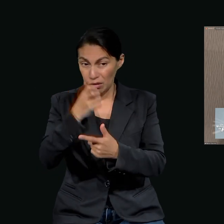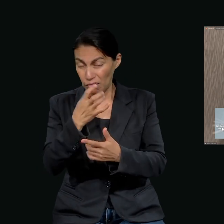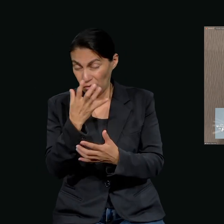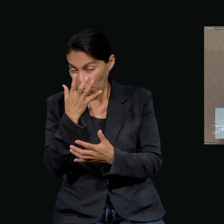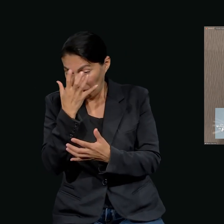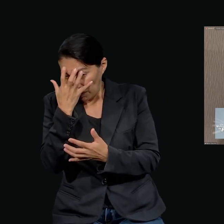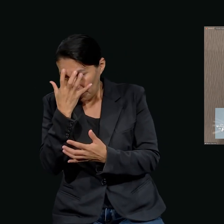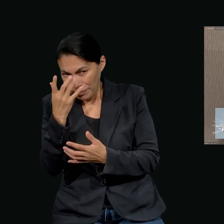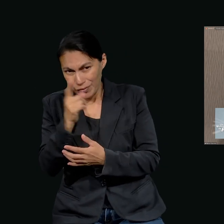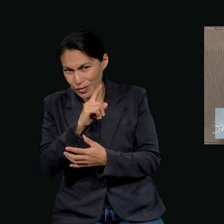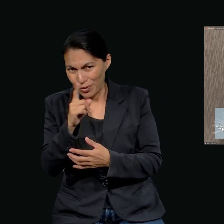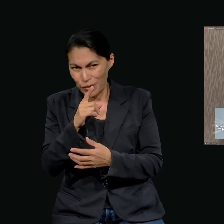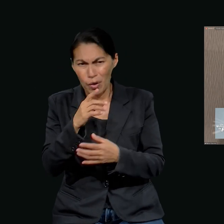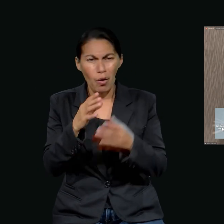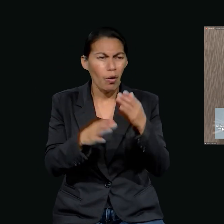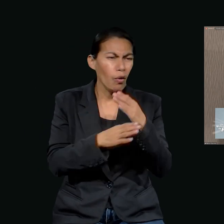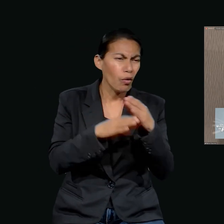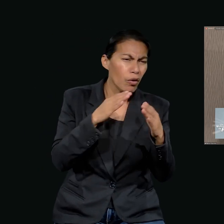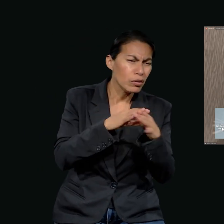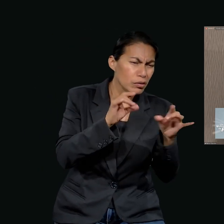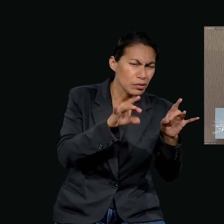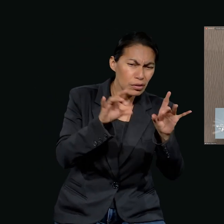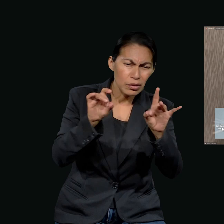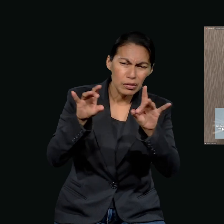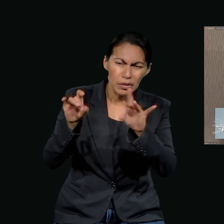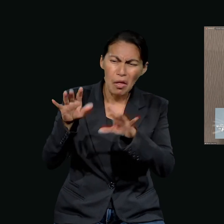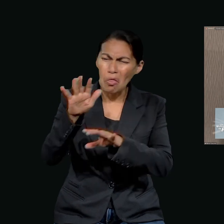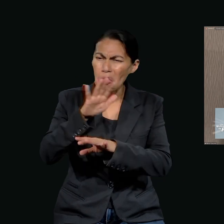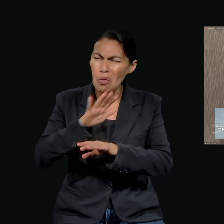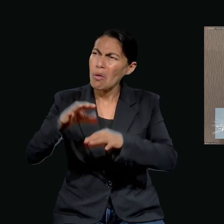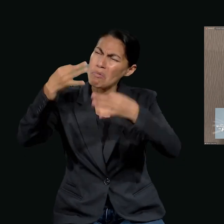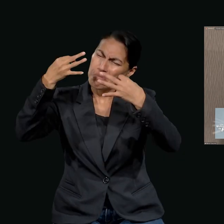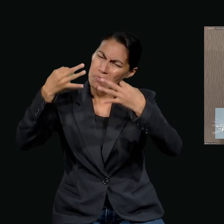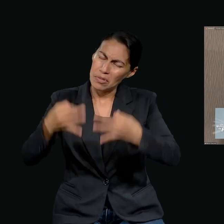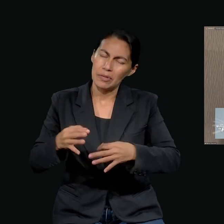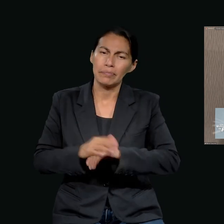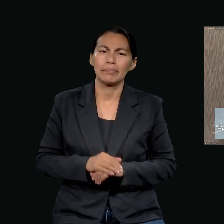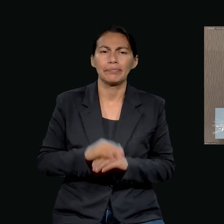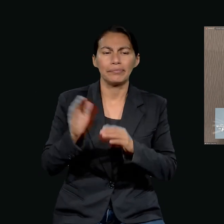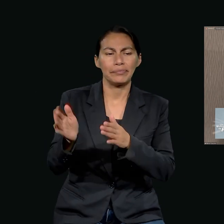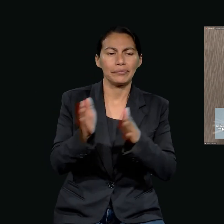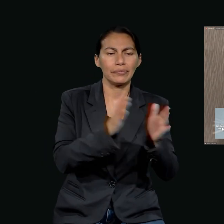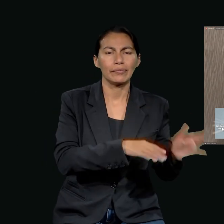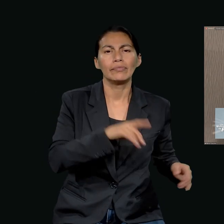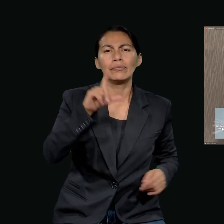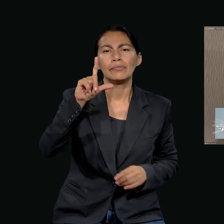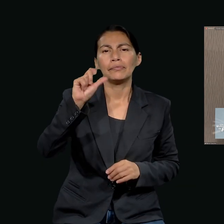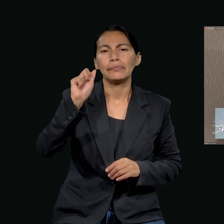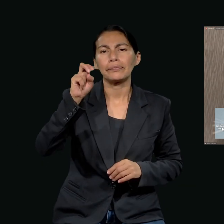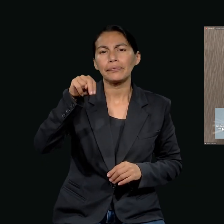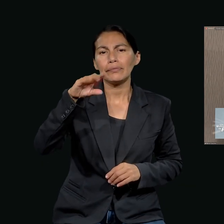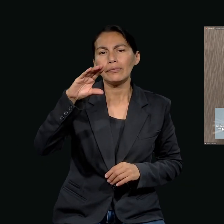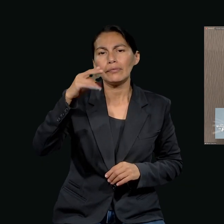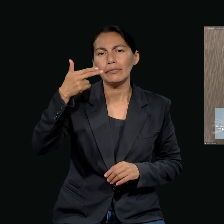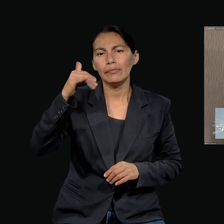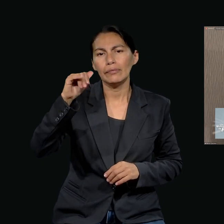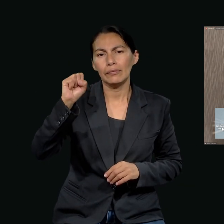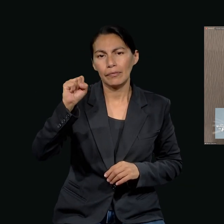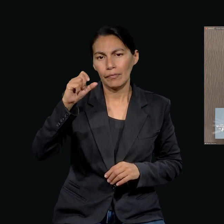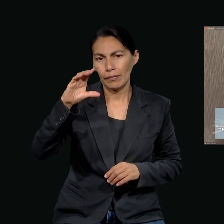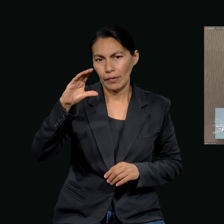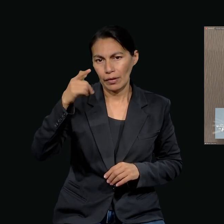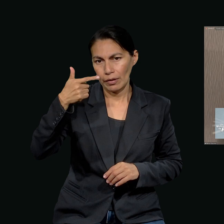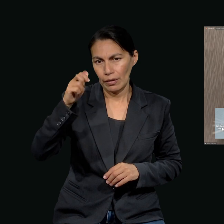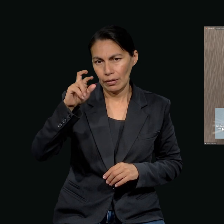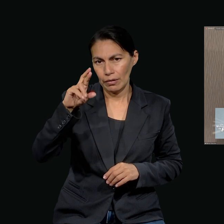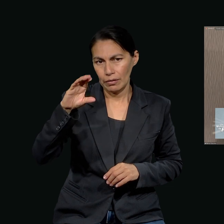Carina Y Dios Sabrá guiar A sus hijos Porque nunca Serán avergonzados Y todas las